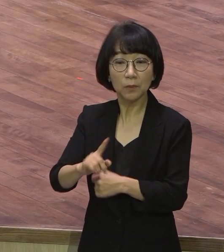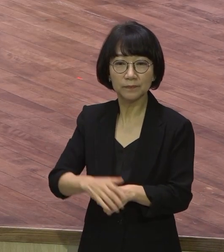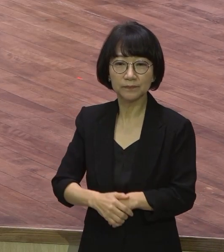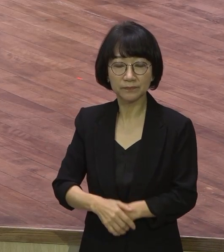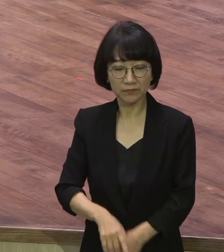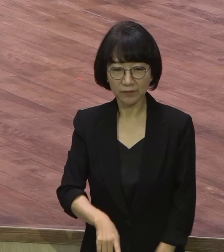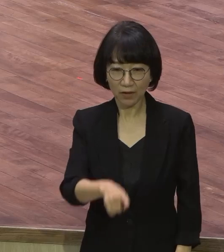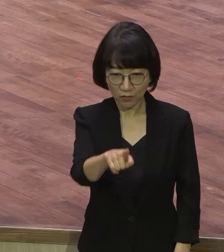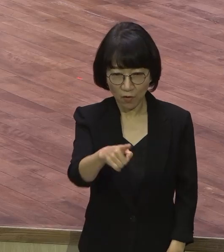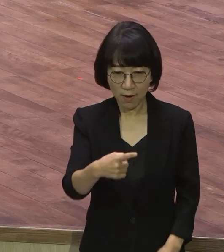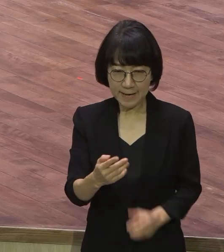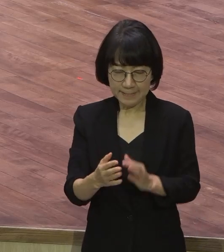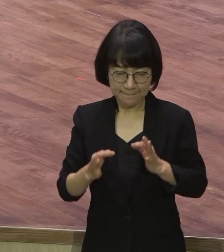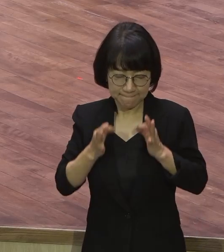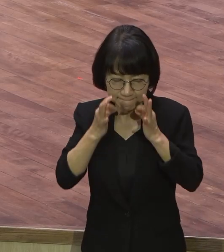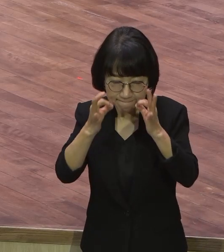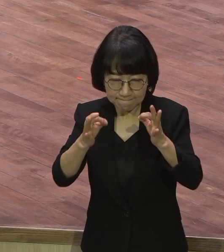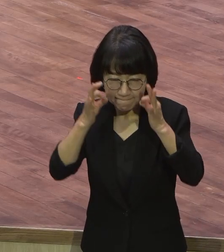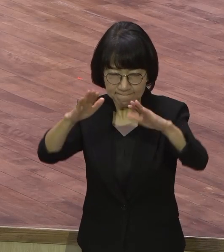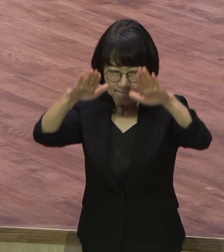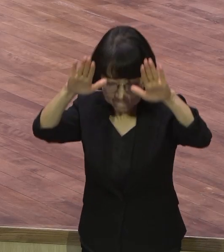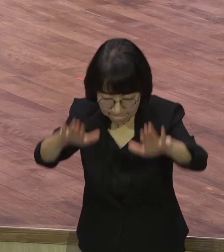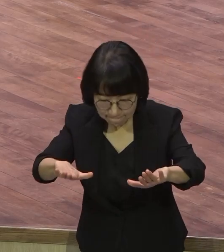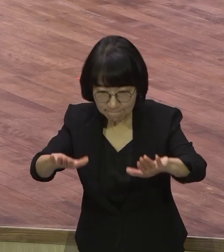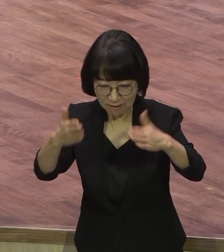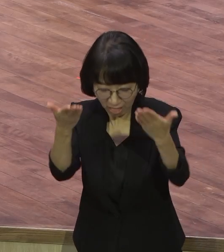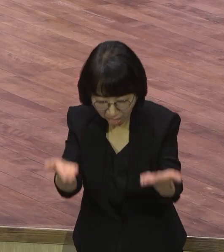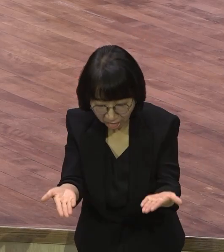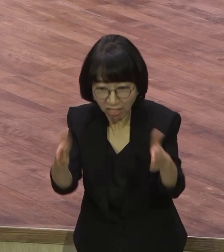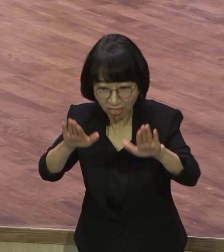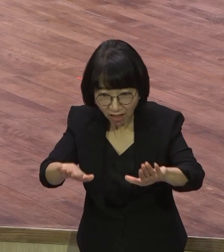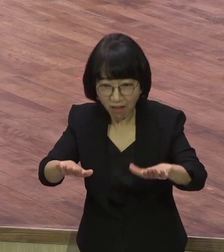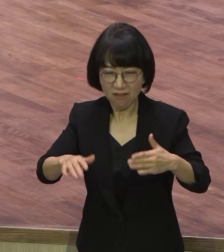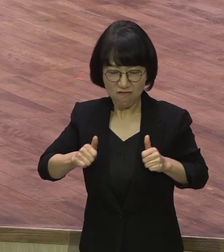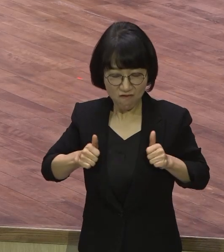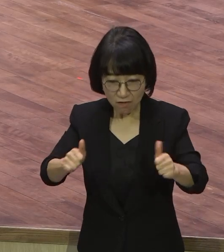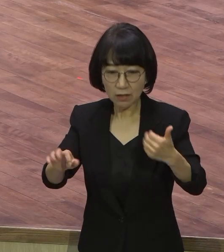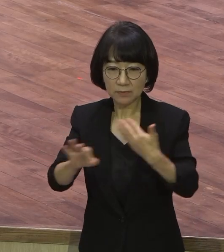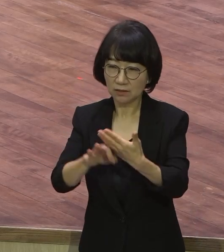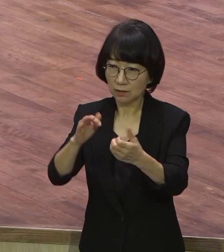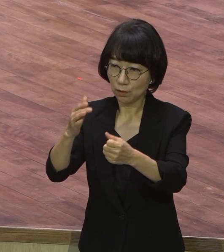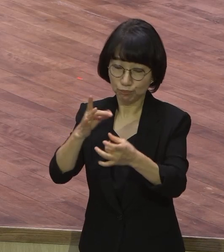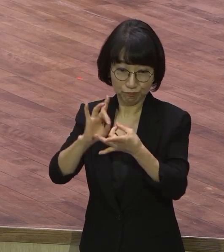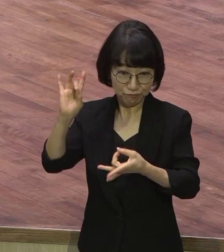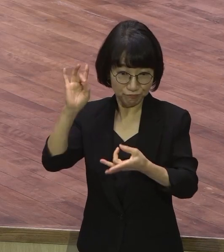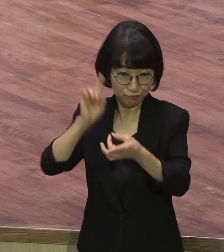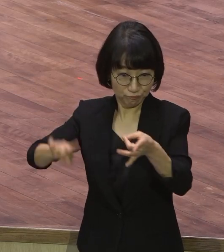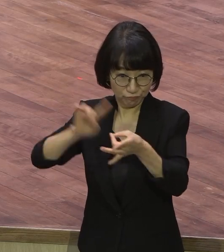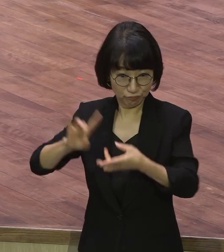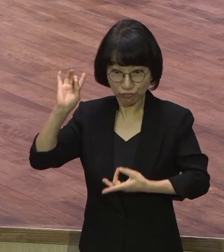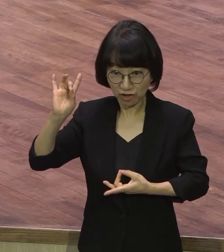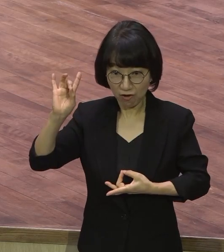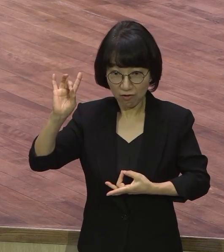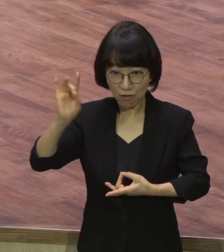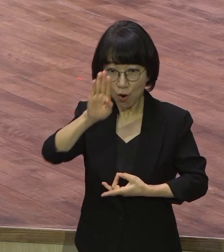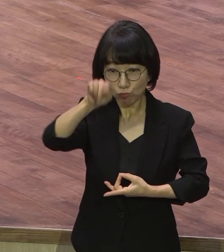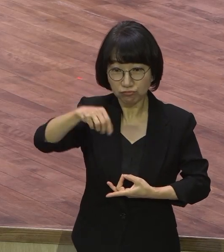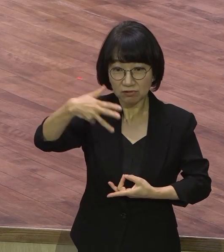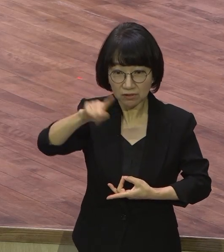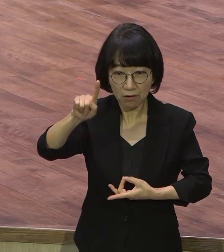너 도닦음 부처된다. 뉴 에이지 하는 게 뭡니까? 너가 하나님되. 너 너 너.